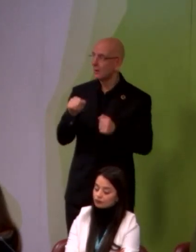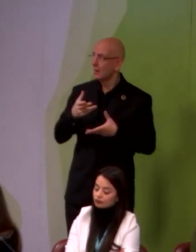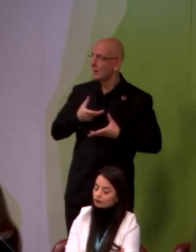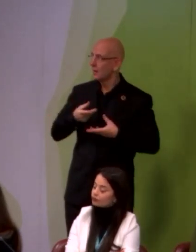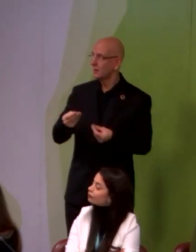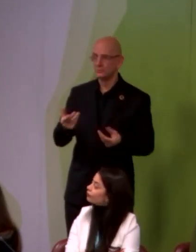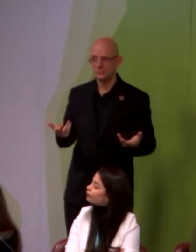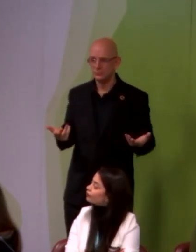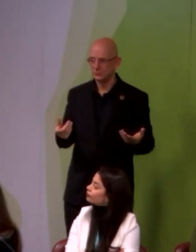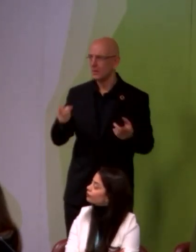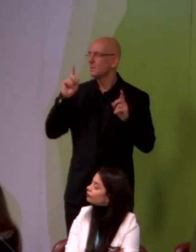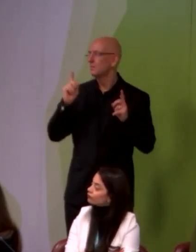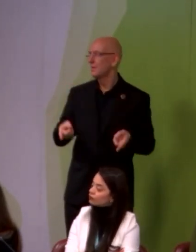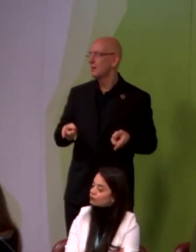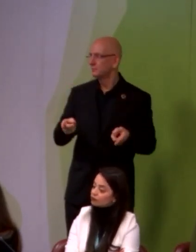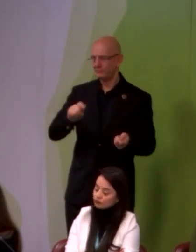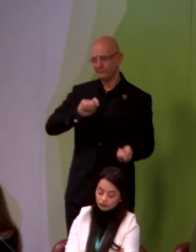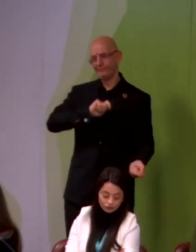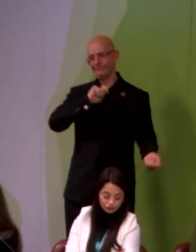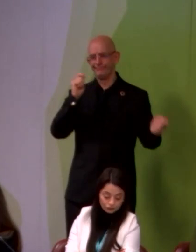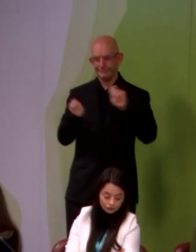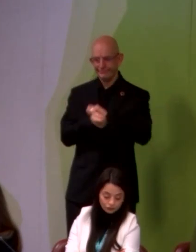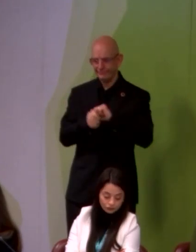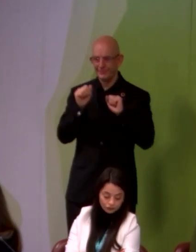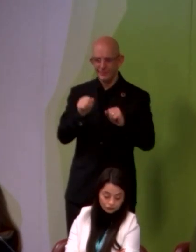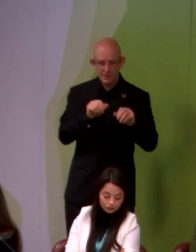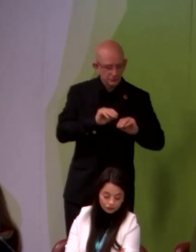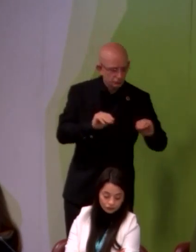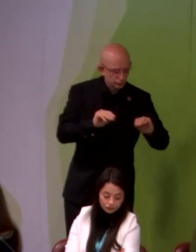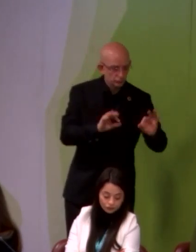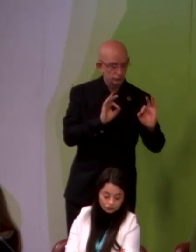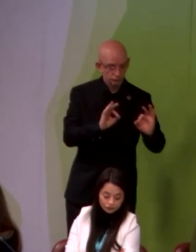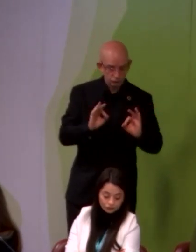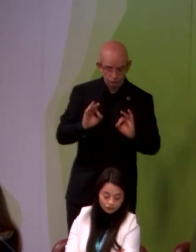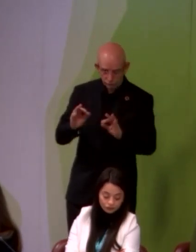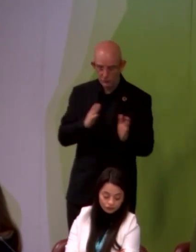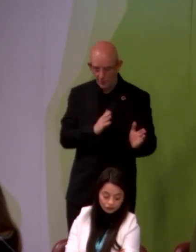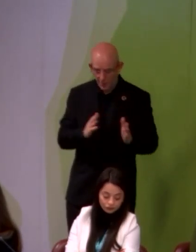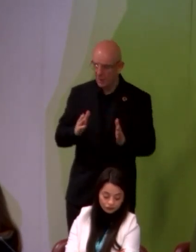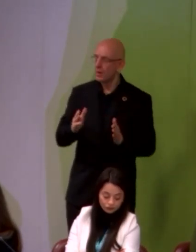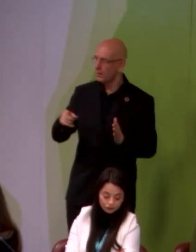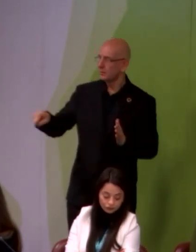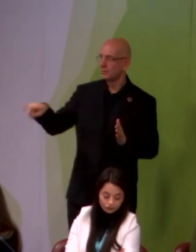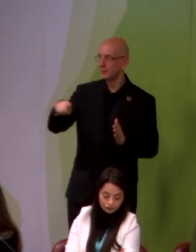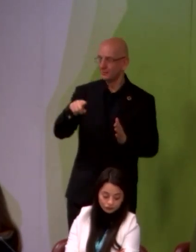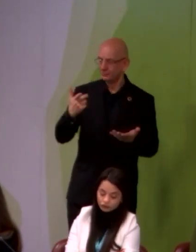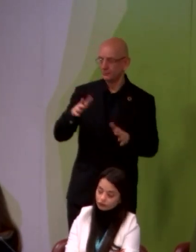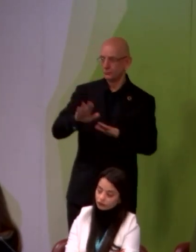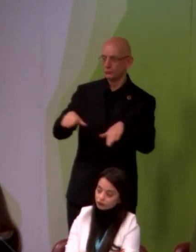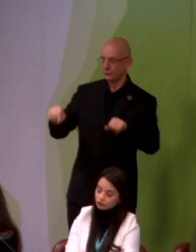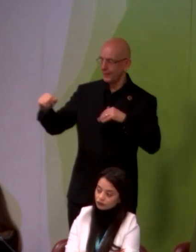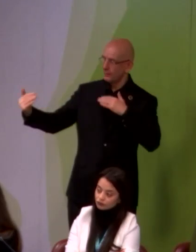doit être inclusive pour permettre à tous les enfants du pays